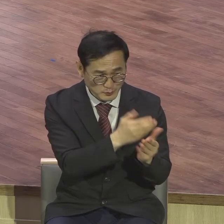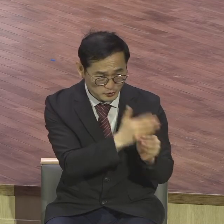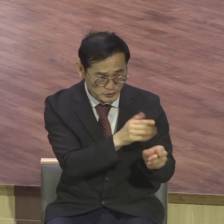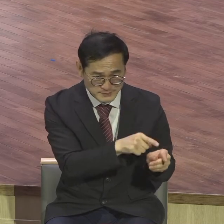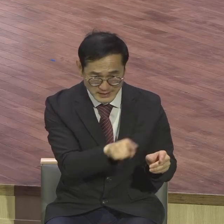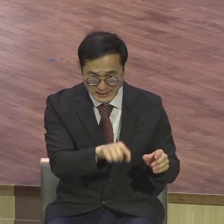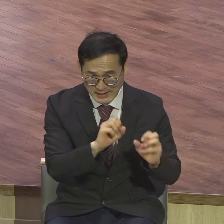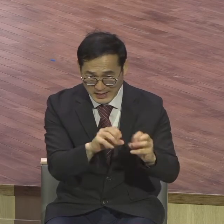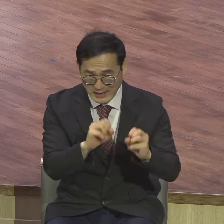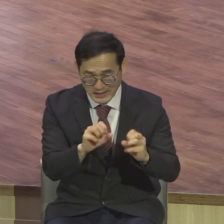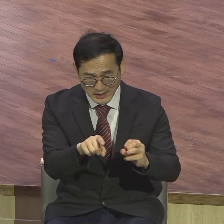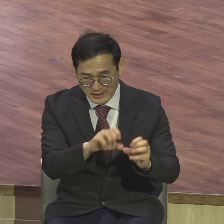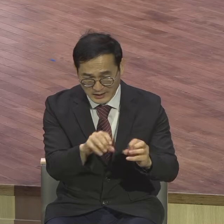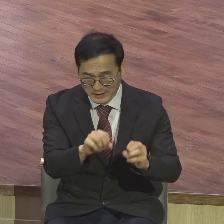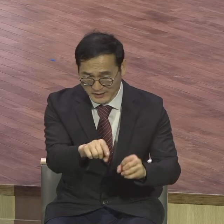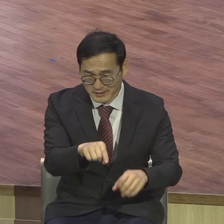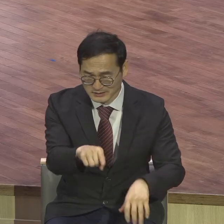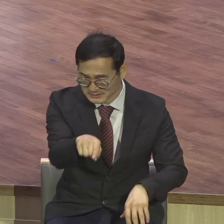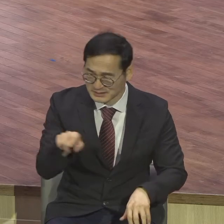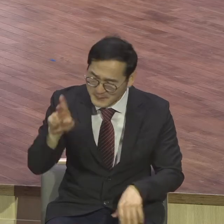율법주의자들이 바울이 사도 아니라고 하니까